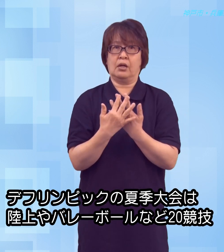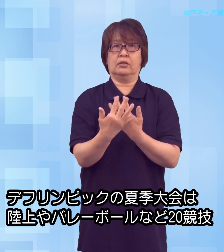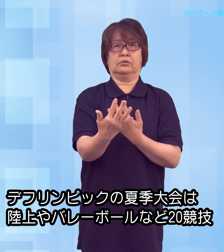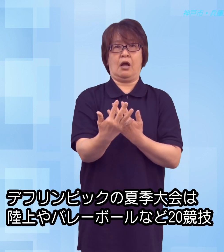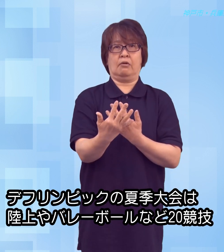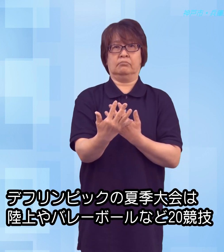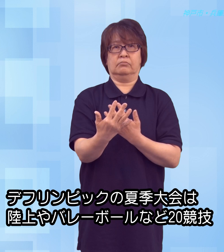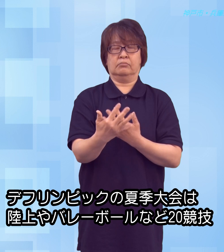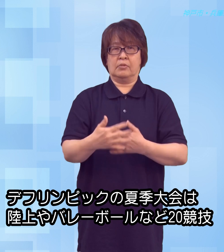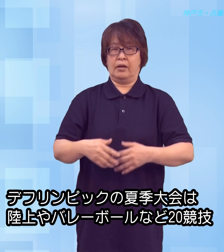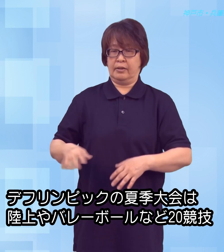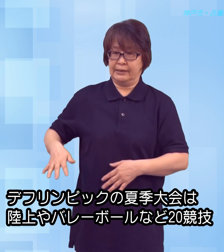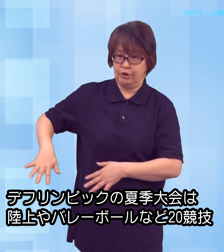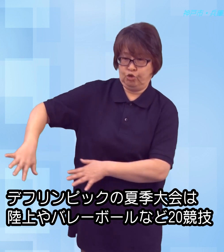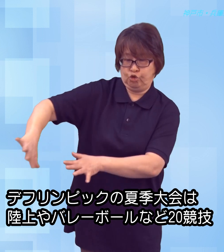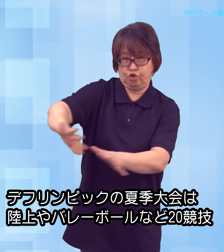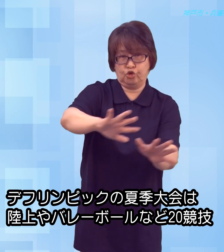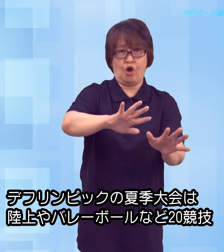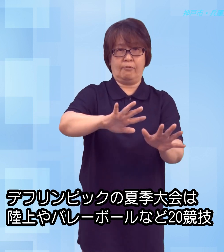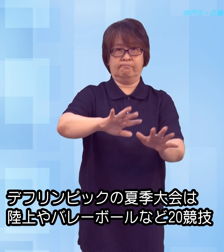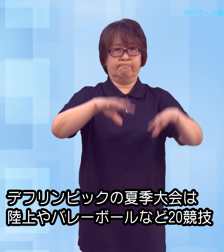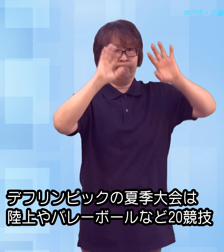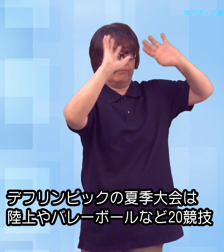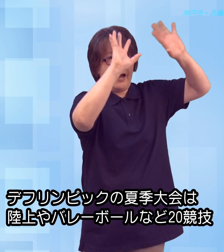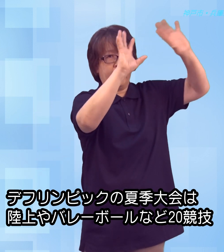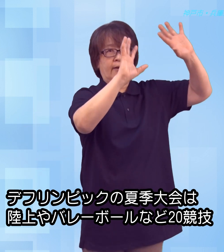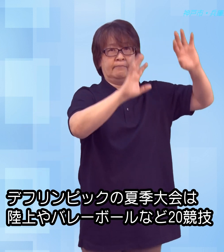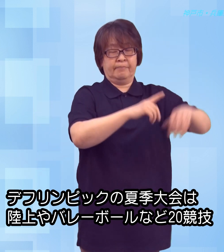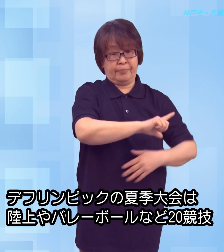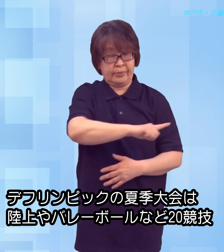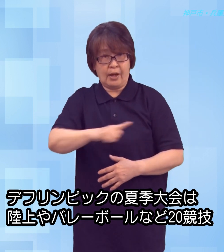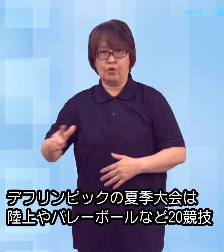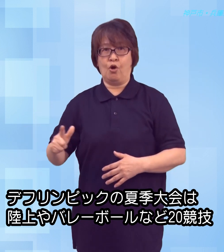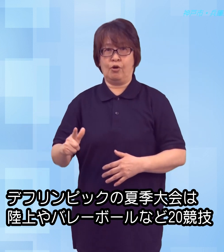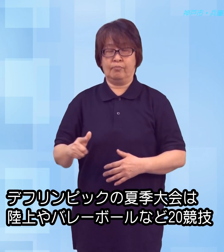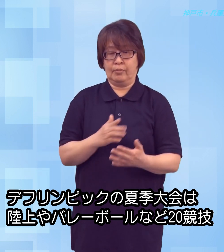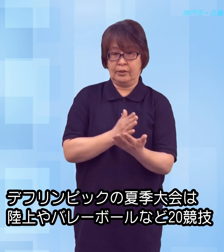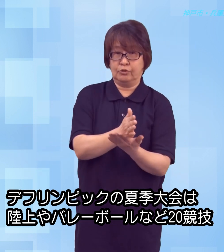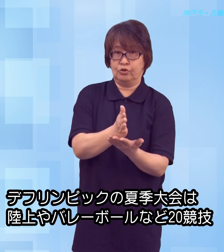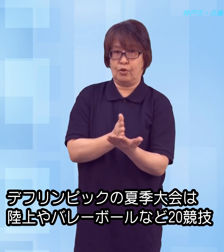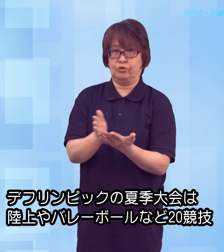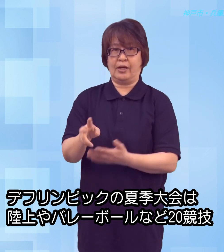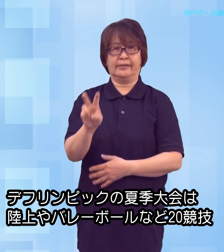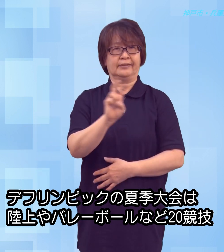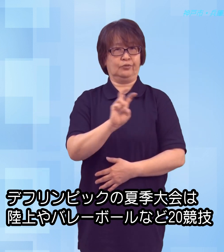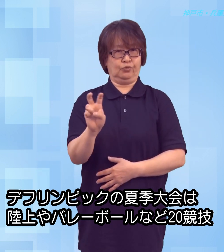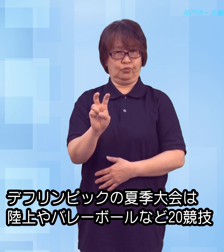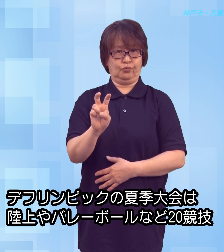デフリンピックの夏季大会は陸上やバレーボールなど20競技